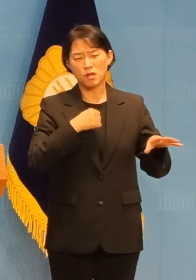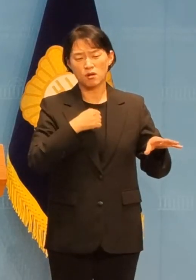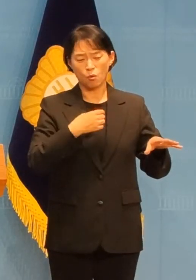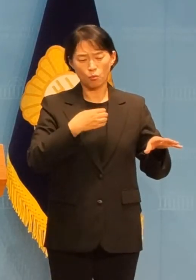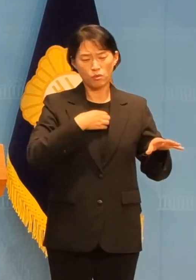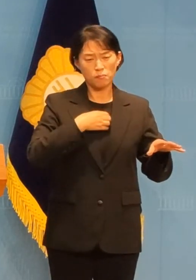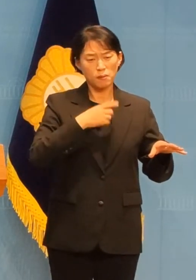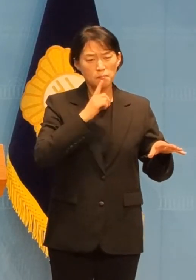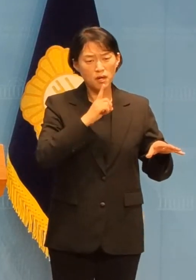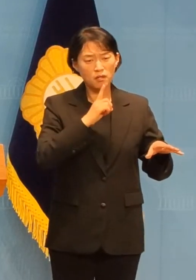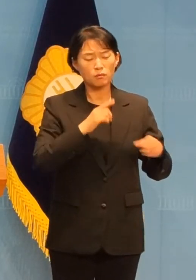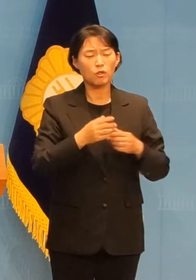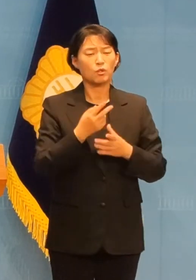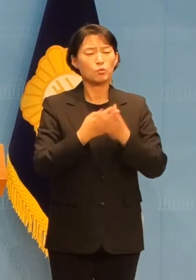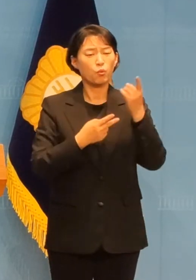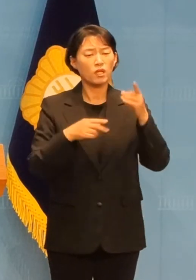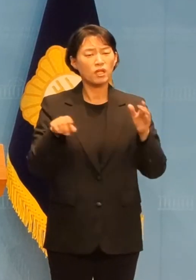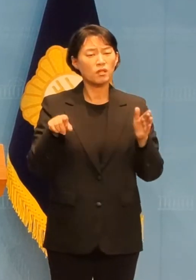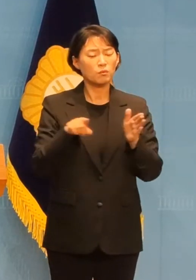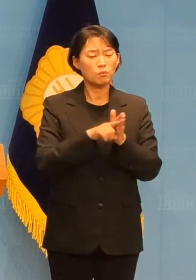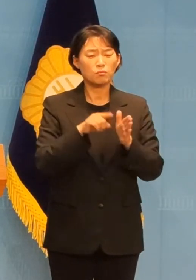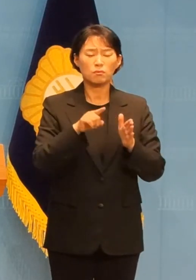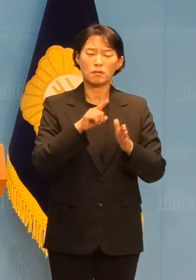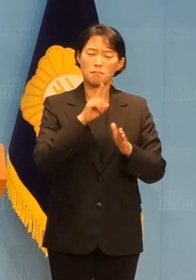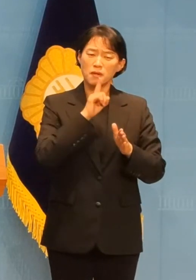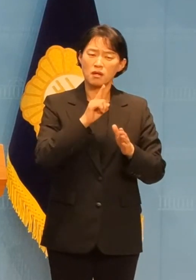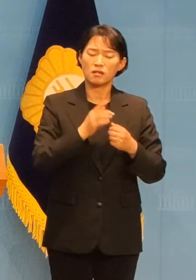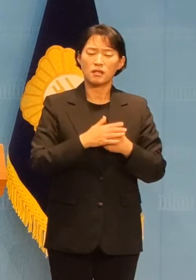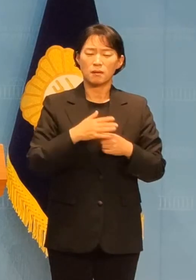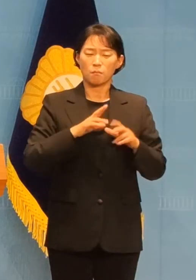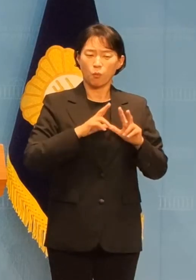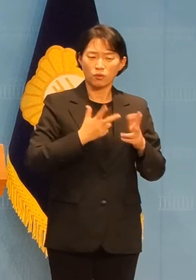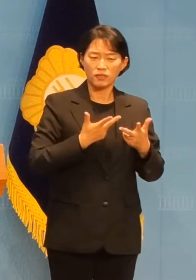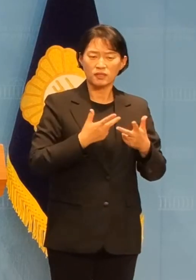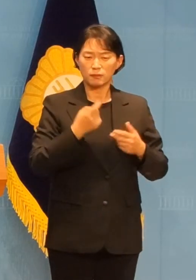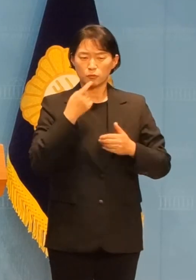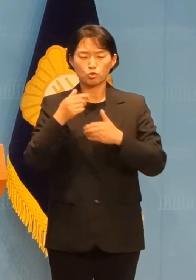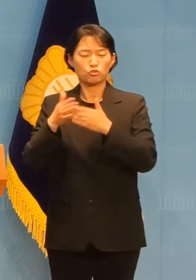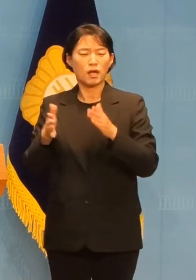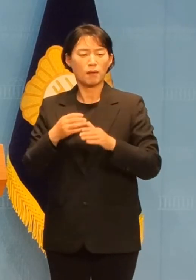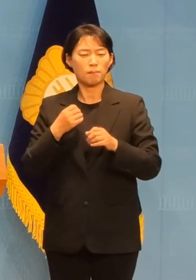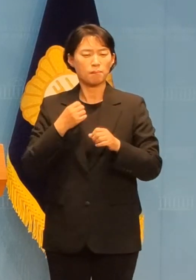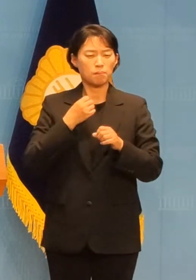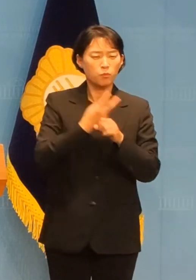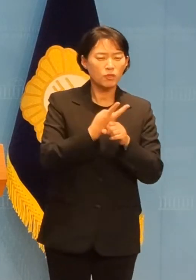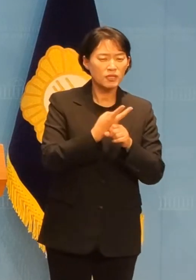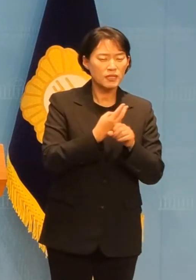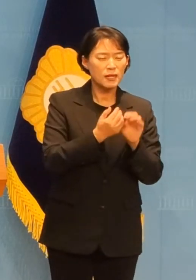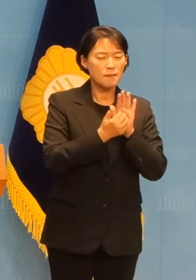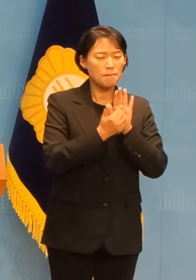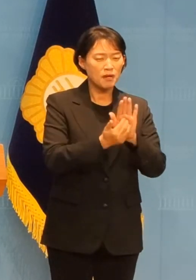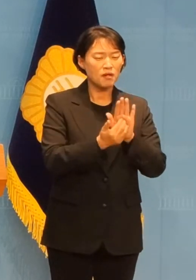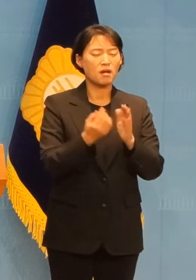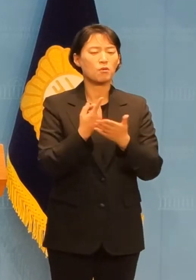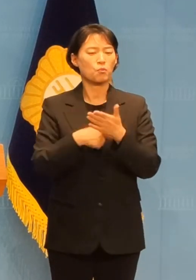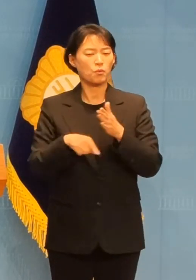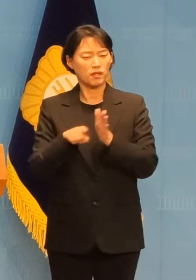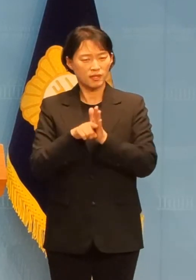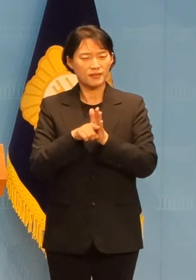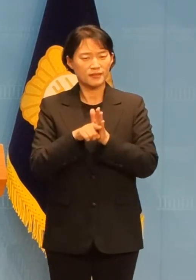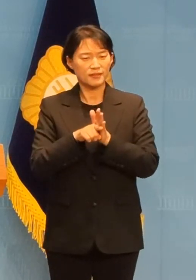보더라도 통일교를 압박해 본인과 민주당 관련 폭로를 틀어막으려는 비열하고